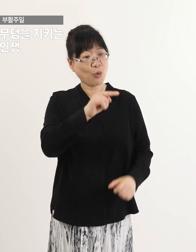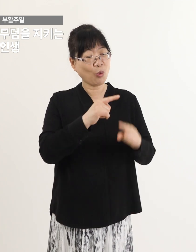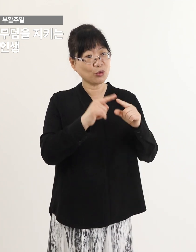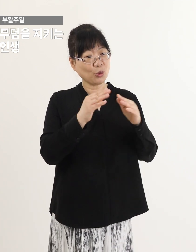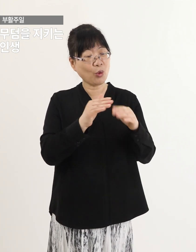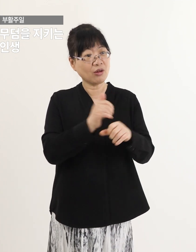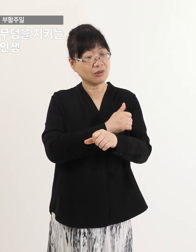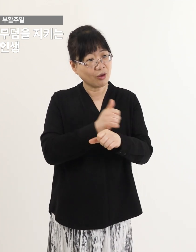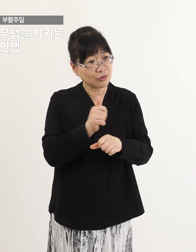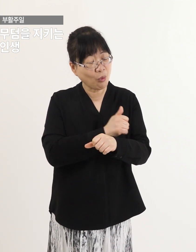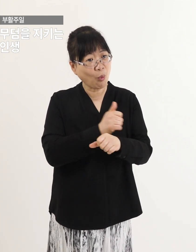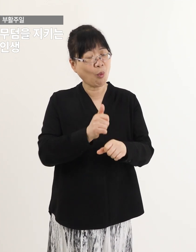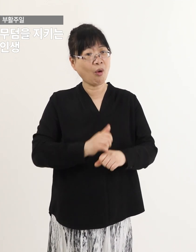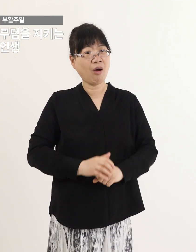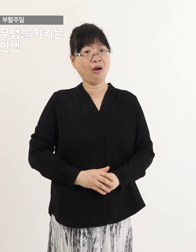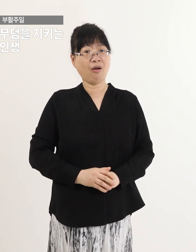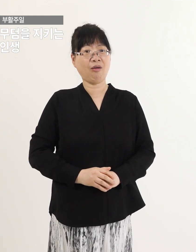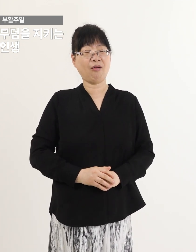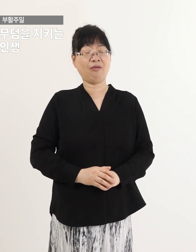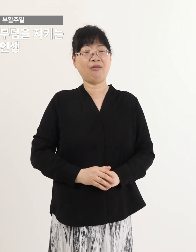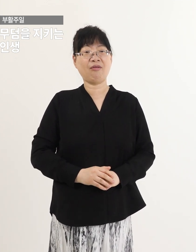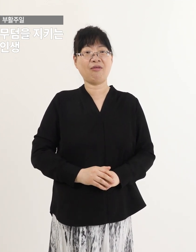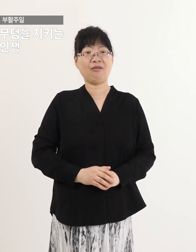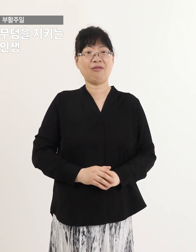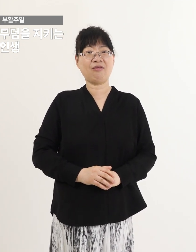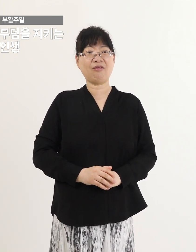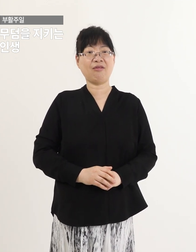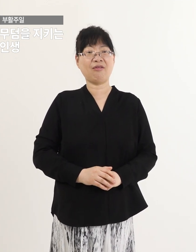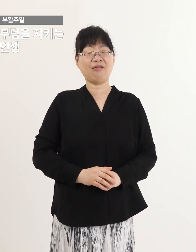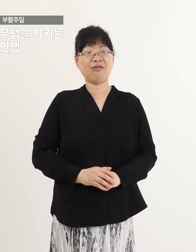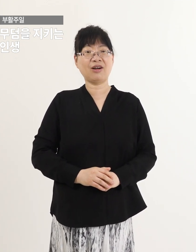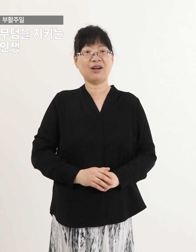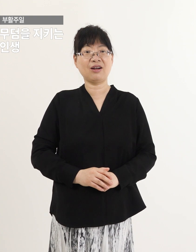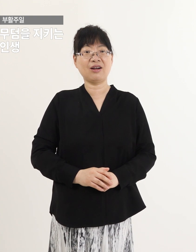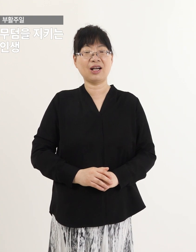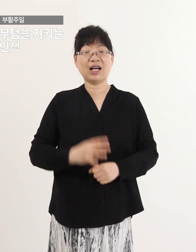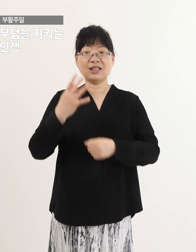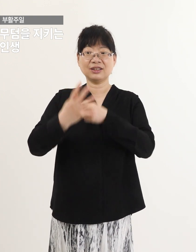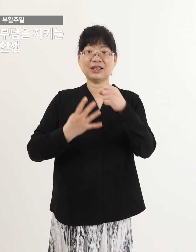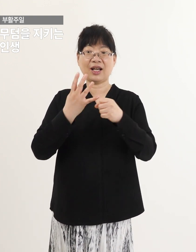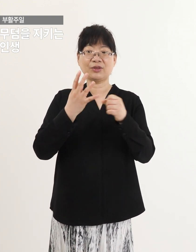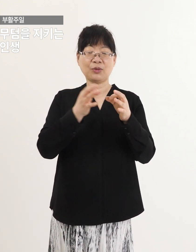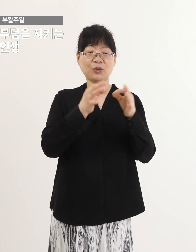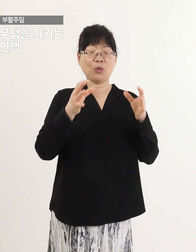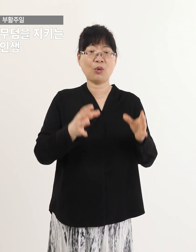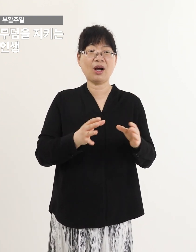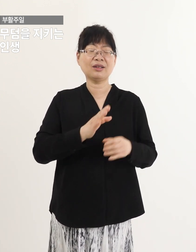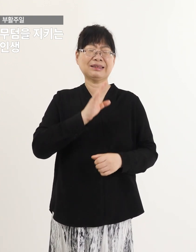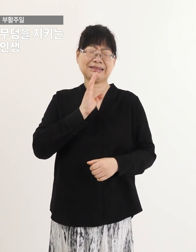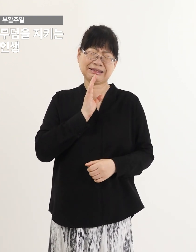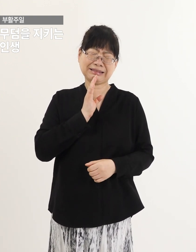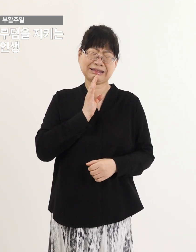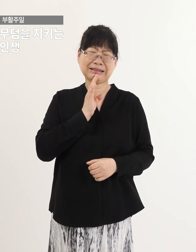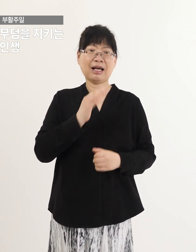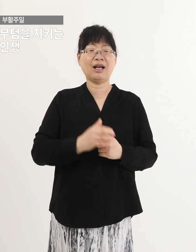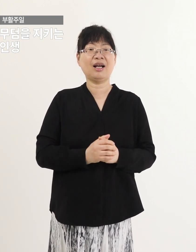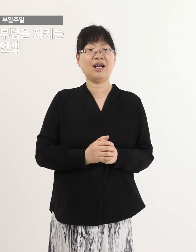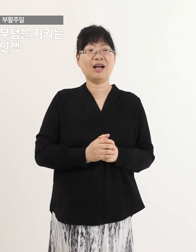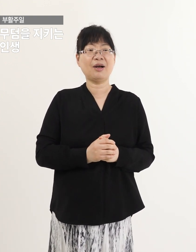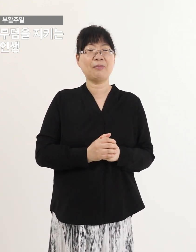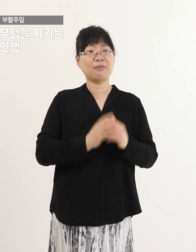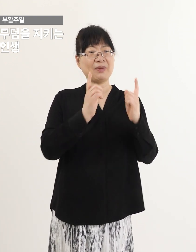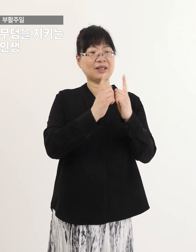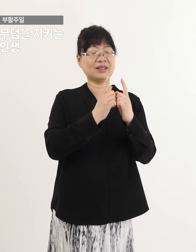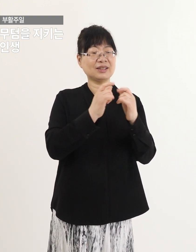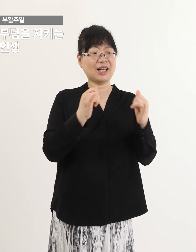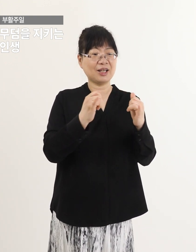교회 다녔니? 이렇게 된 거예요. 세상에 4년을 전혀 주변 사람들이